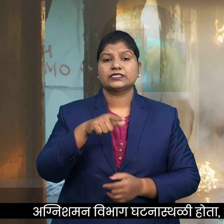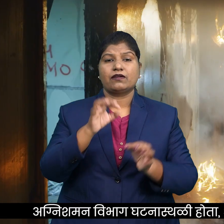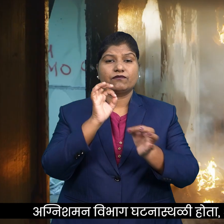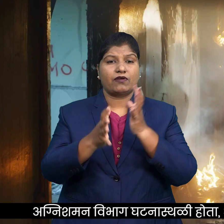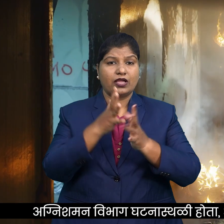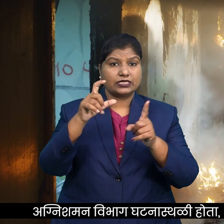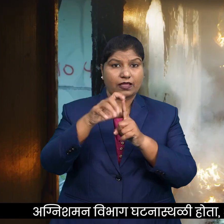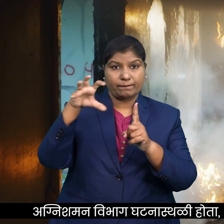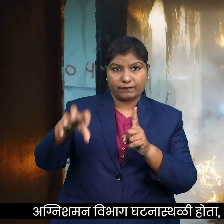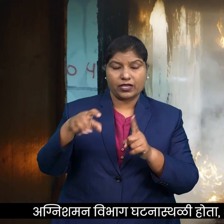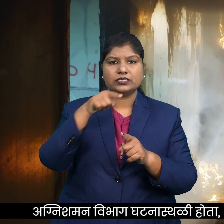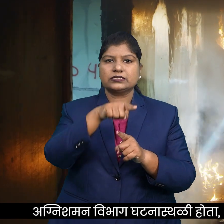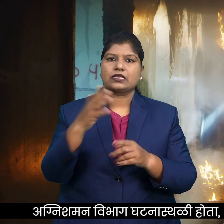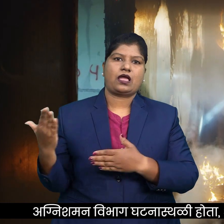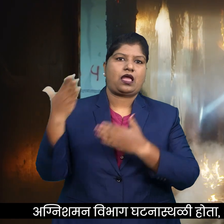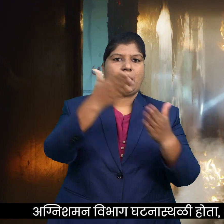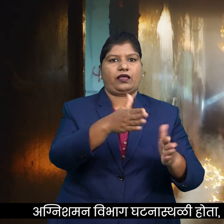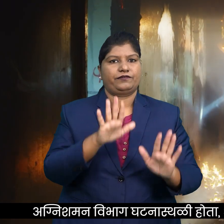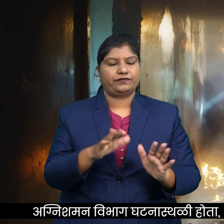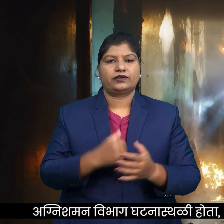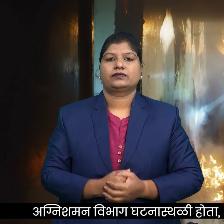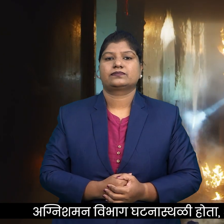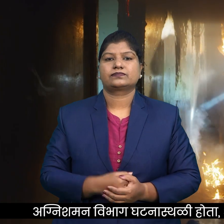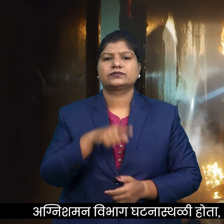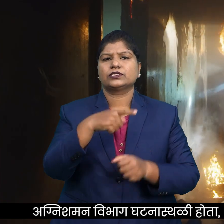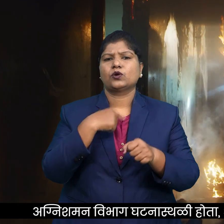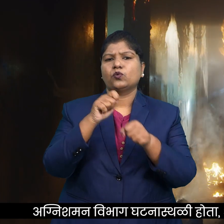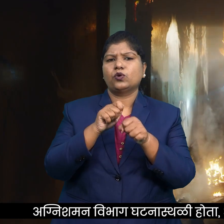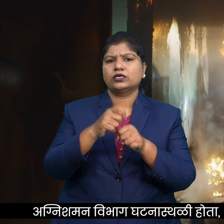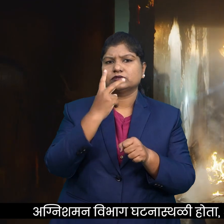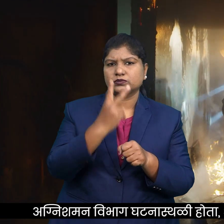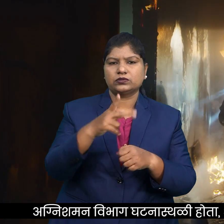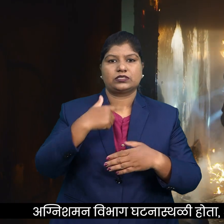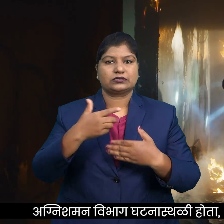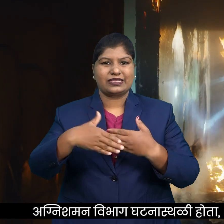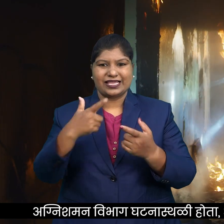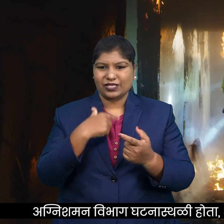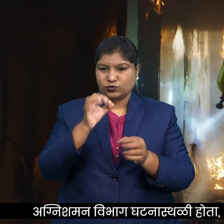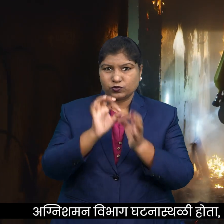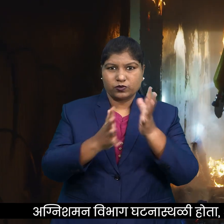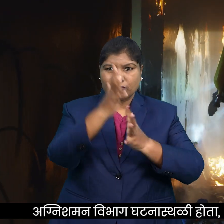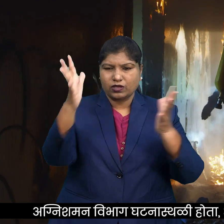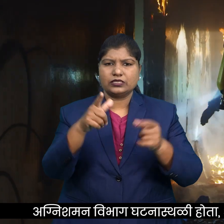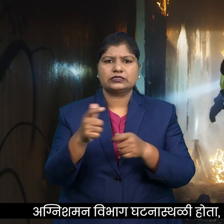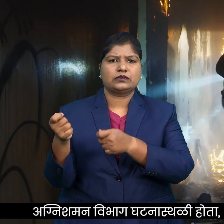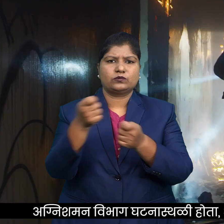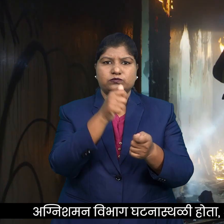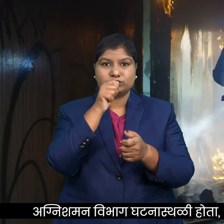अग्निशमन विभाग घटनास्थळी होती. आग आटोक्यात आणण्याचे काम करत होता.